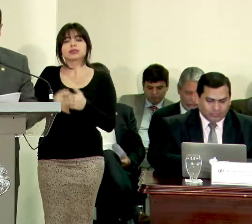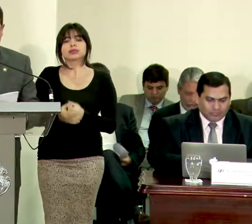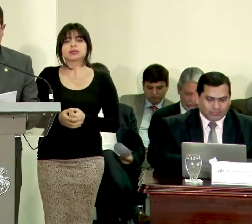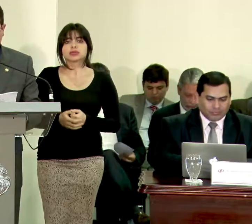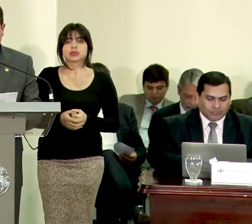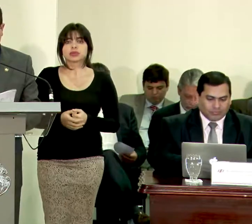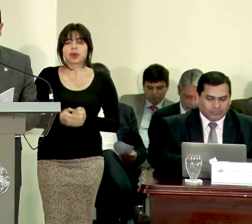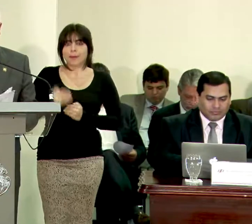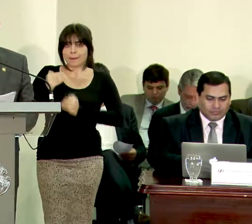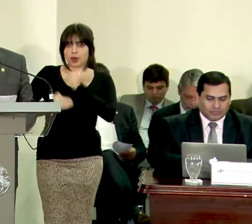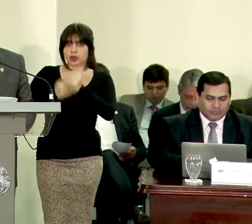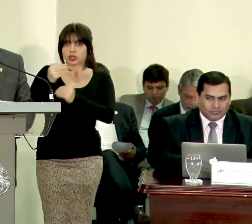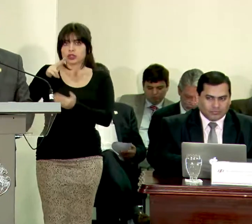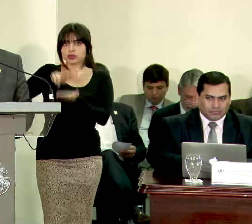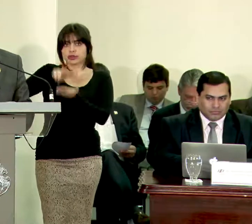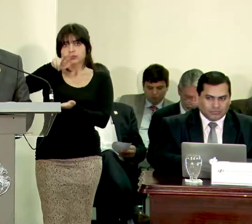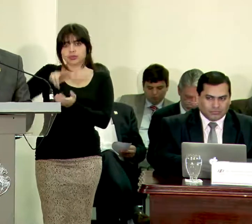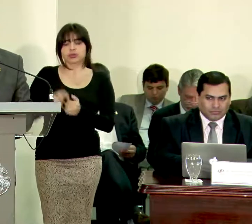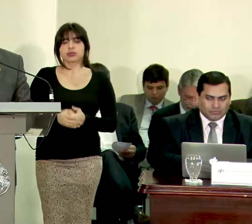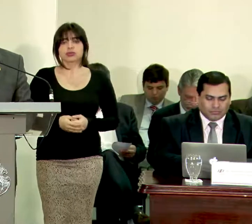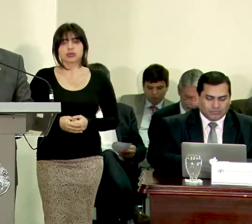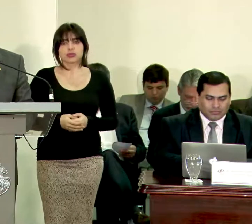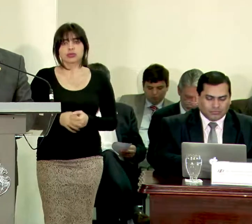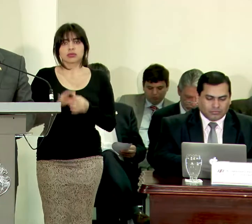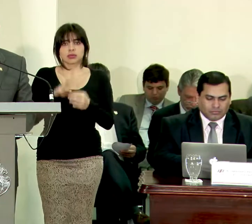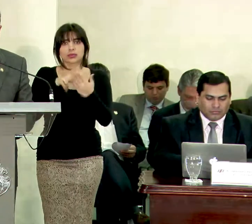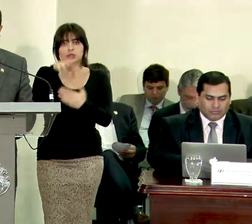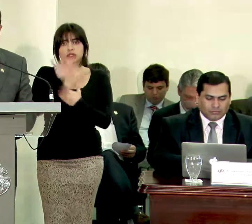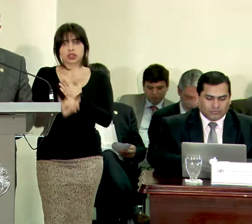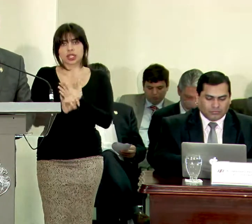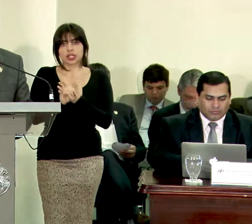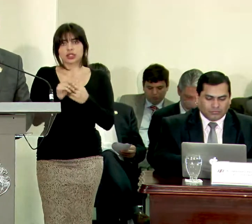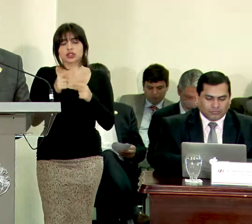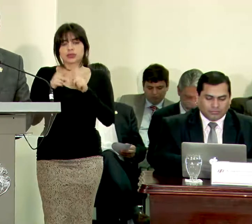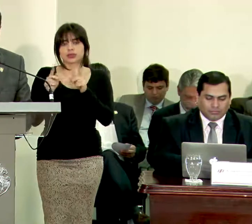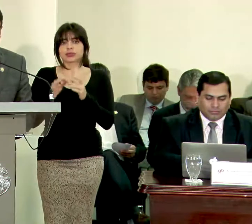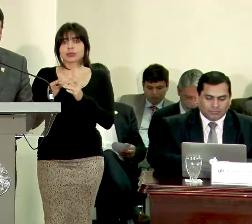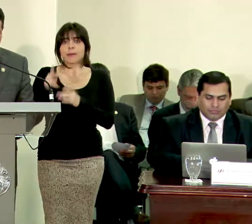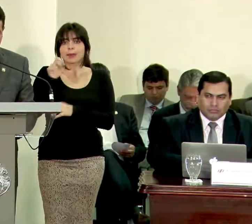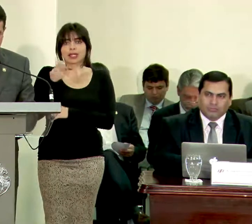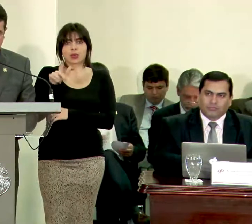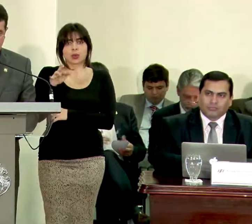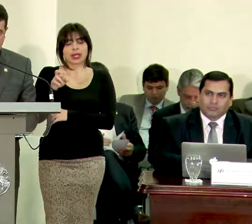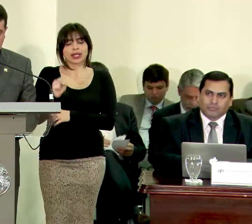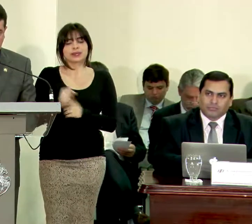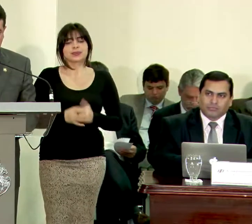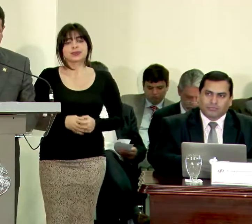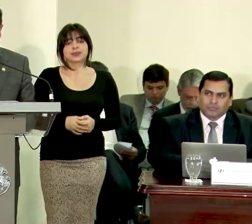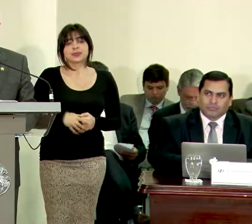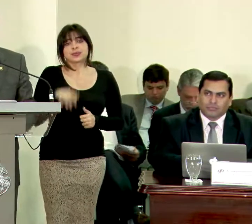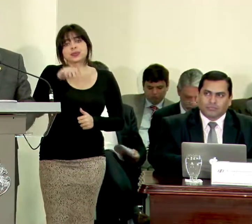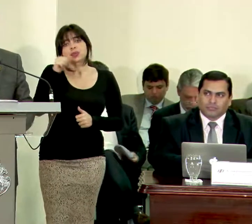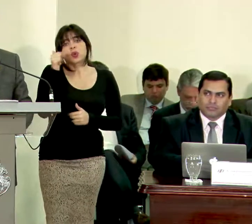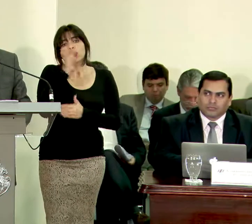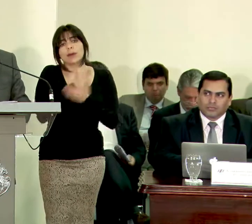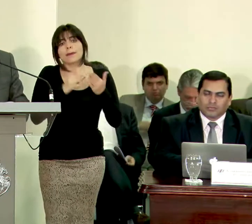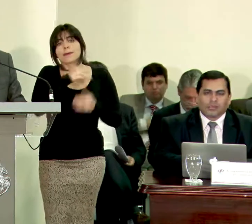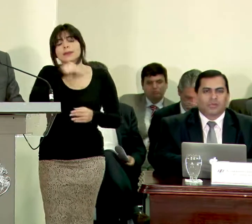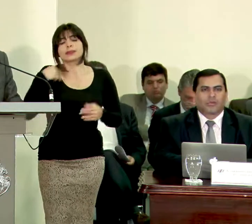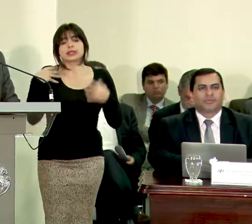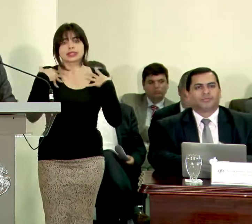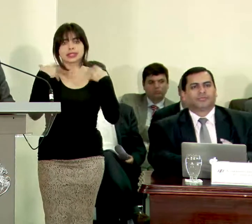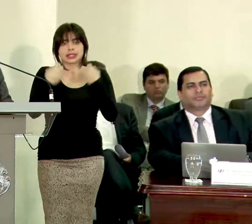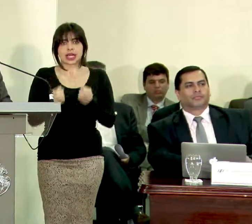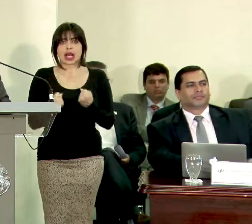el proceso de aprobación de proyectos particulares. Por otro lado, el Ministerio de